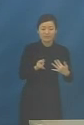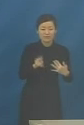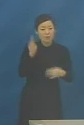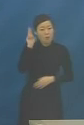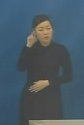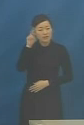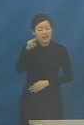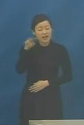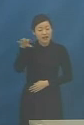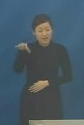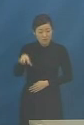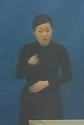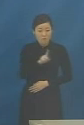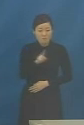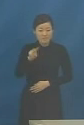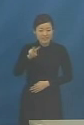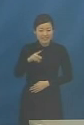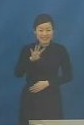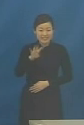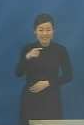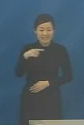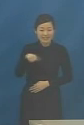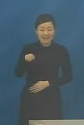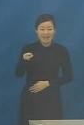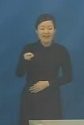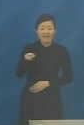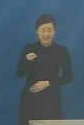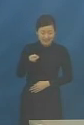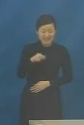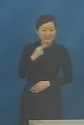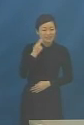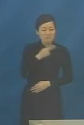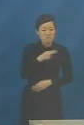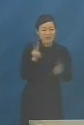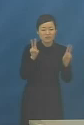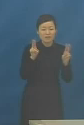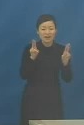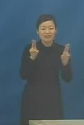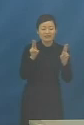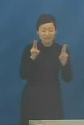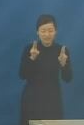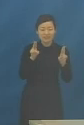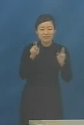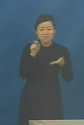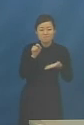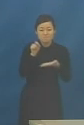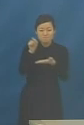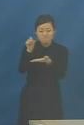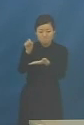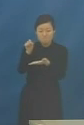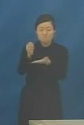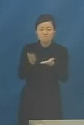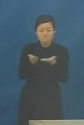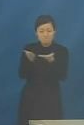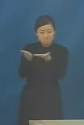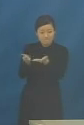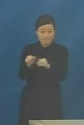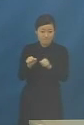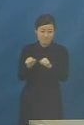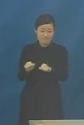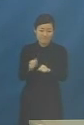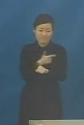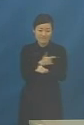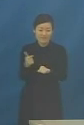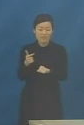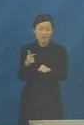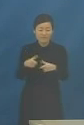か松葉ガニを奉納させて頂くことに致しているなど全国の皆様にもと鳥の加入